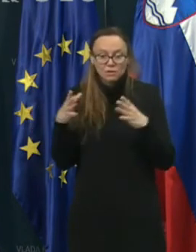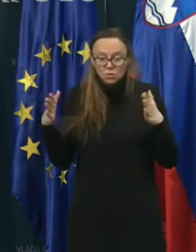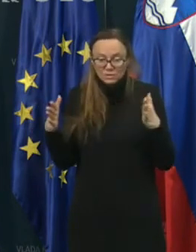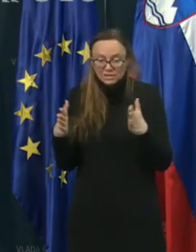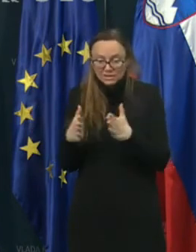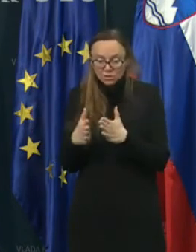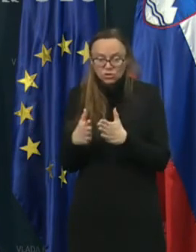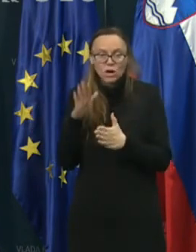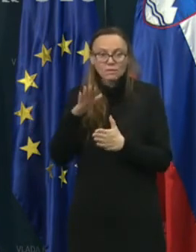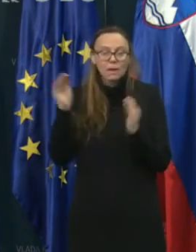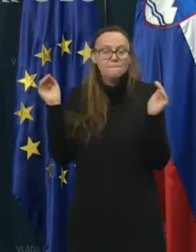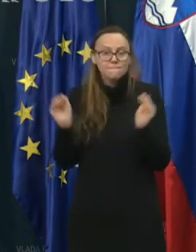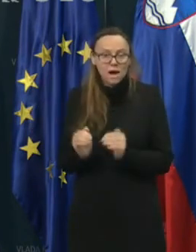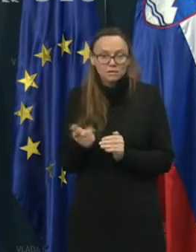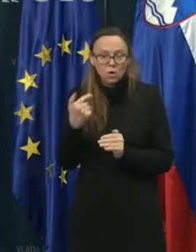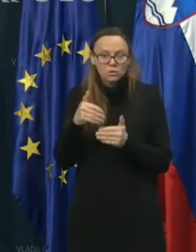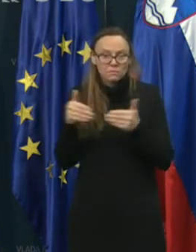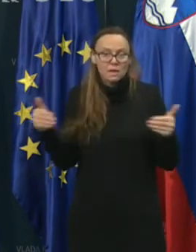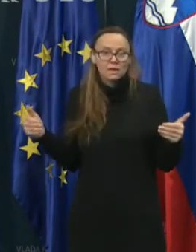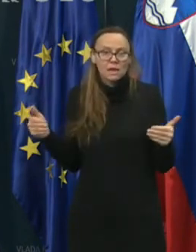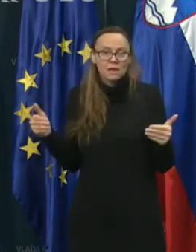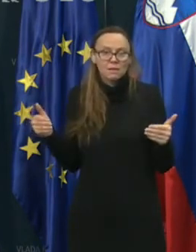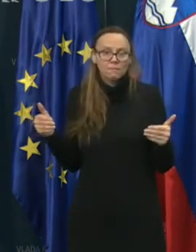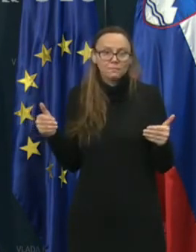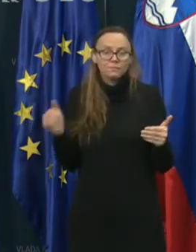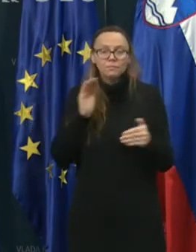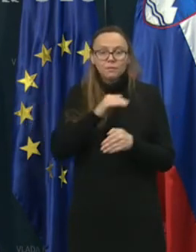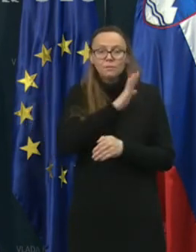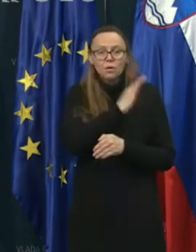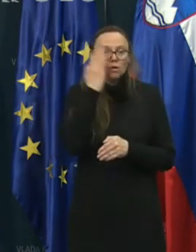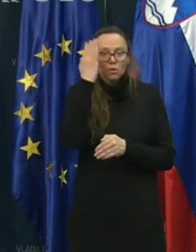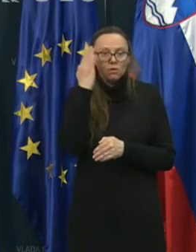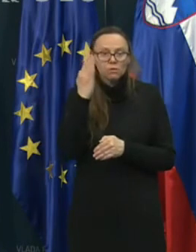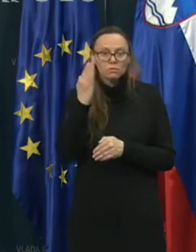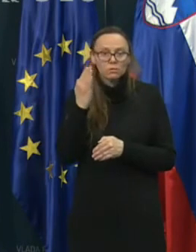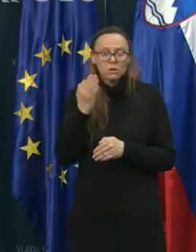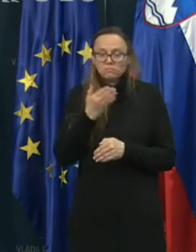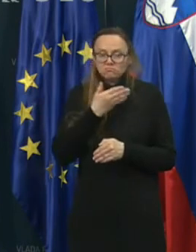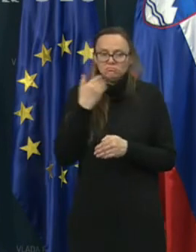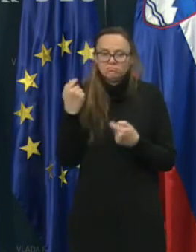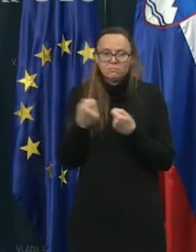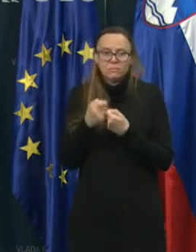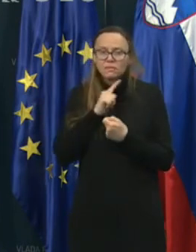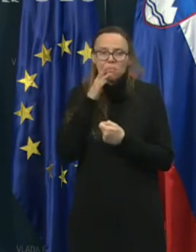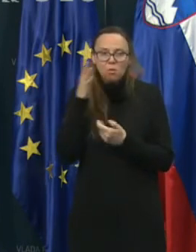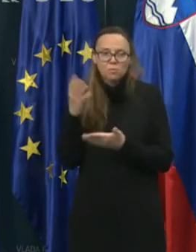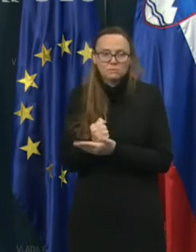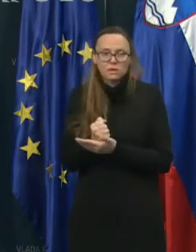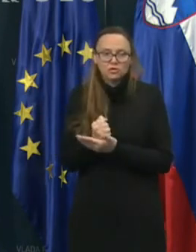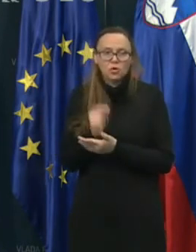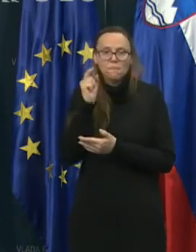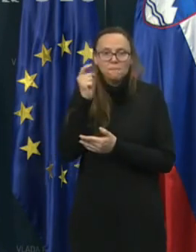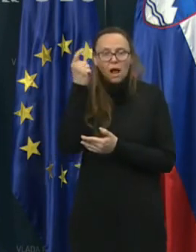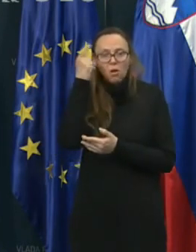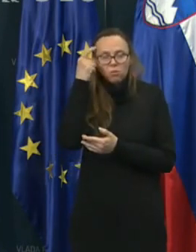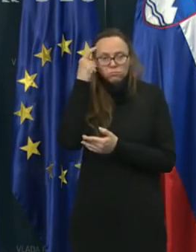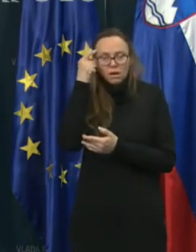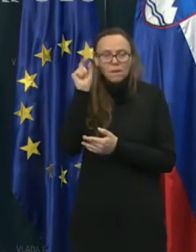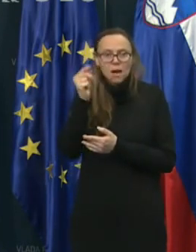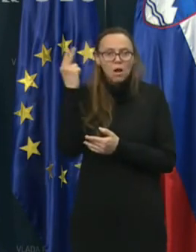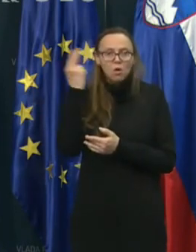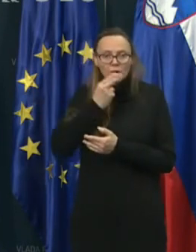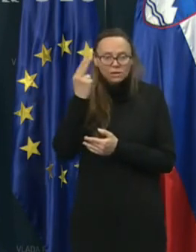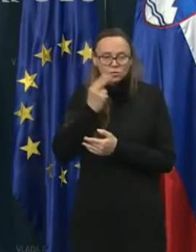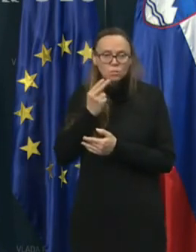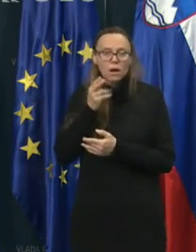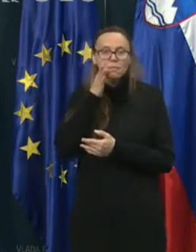zniža na manj od meje, po mojem mnenju obsojeni na neuspeh. Malo logike, malo razuma,